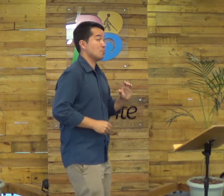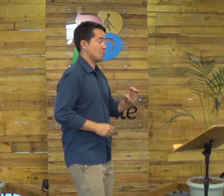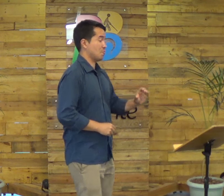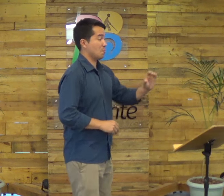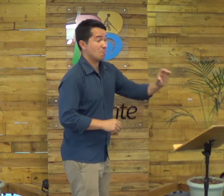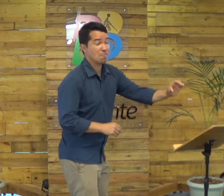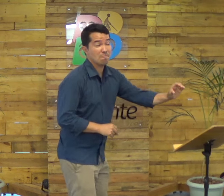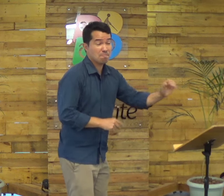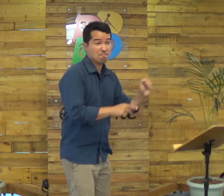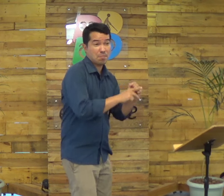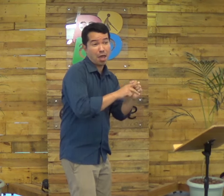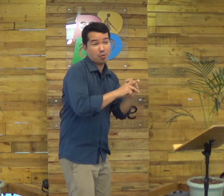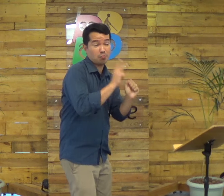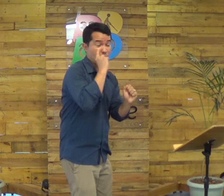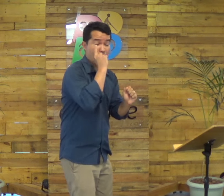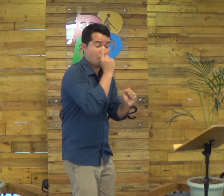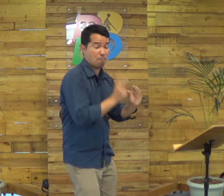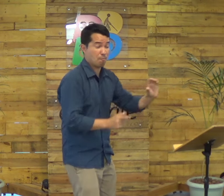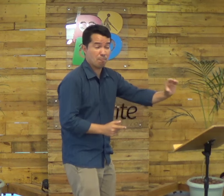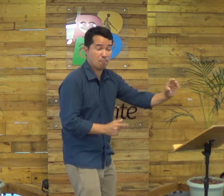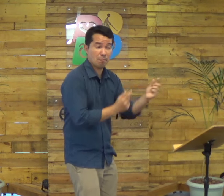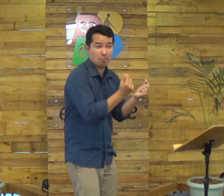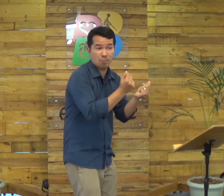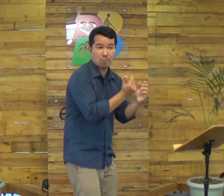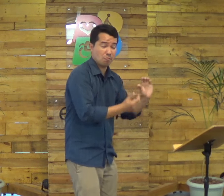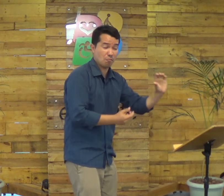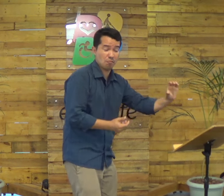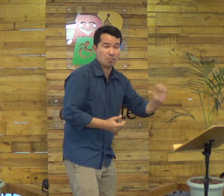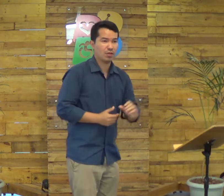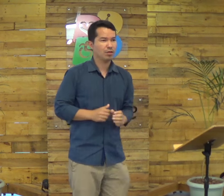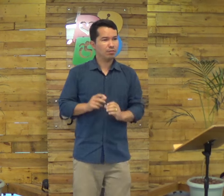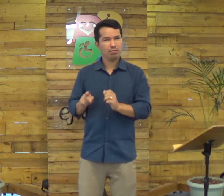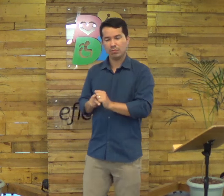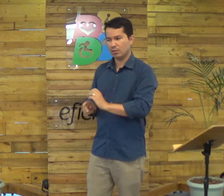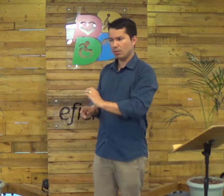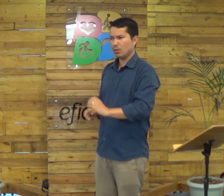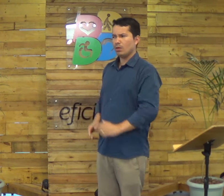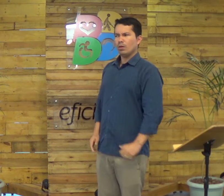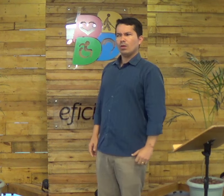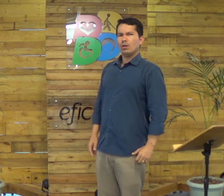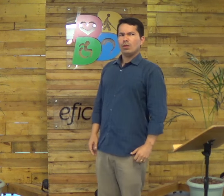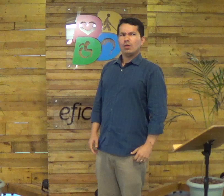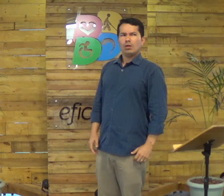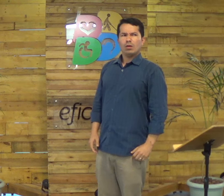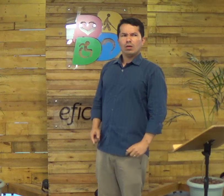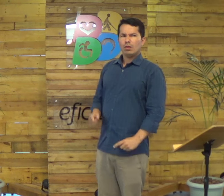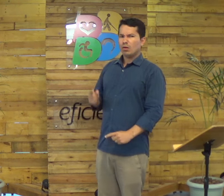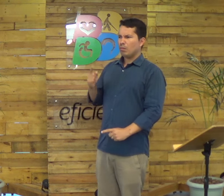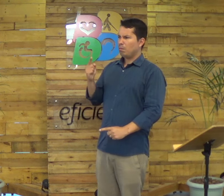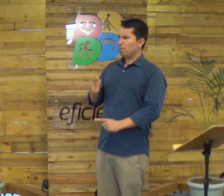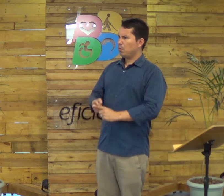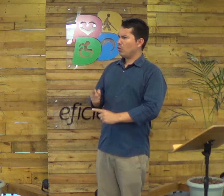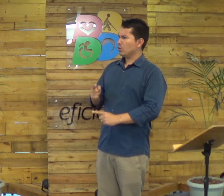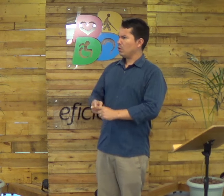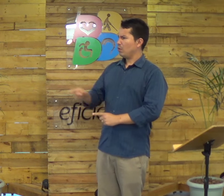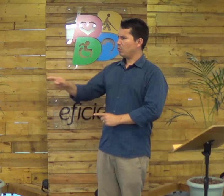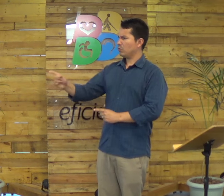daquilo que eles venderam e deram o resto para Pedro. Pedro olhou. Ué,